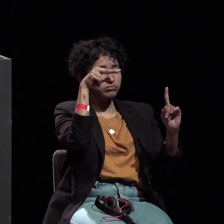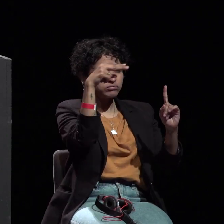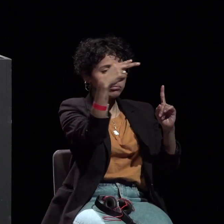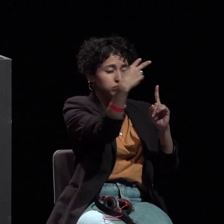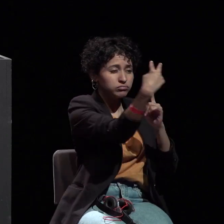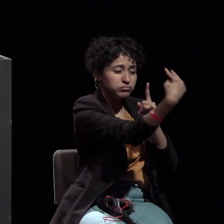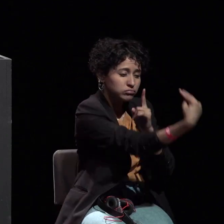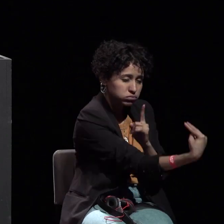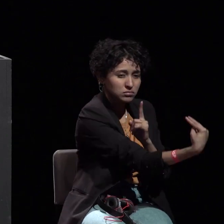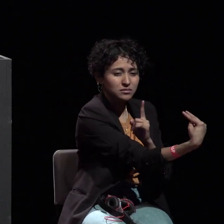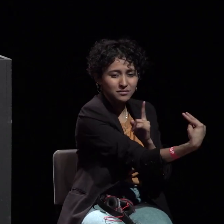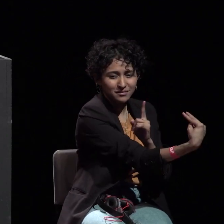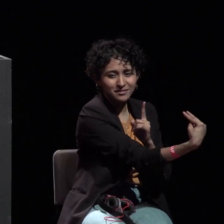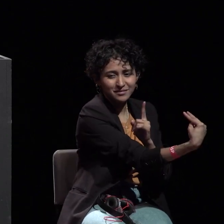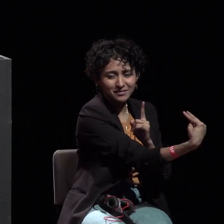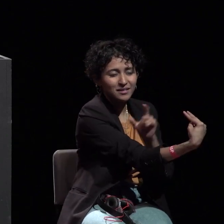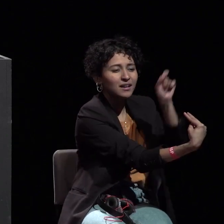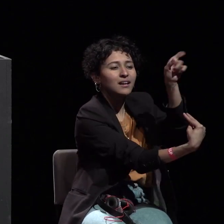cenas